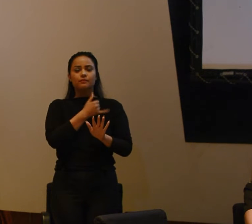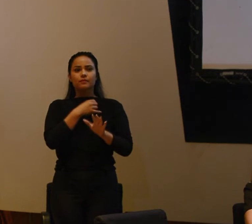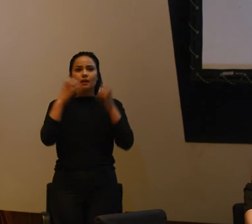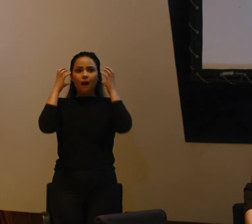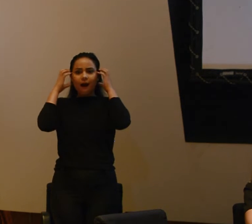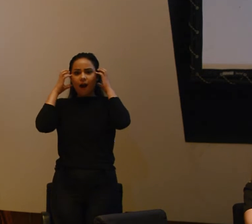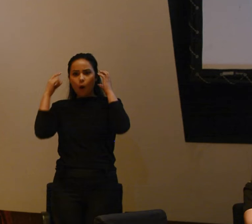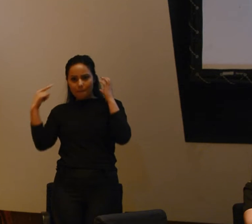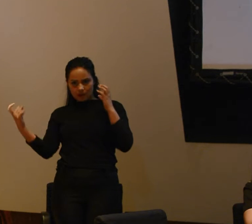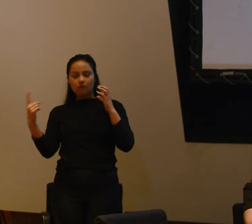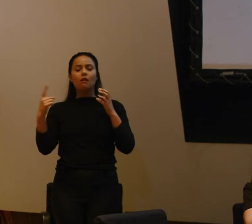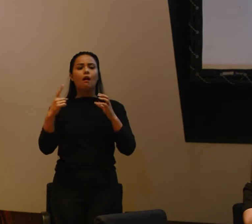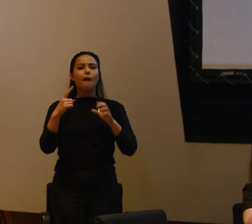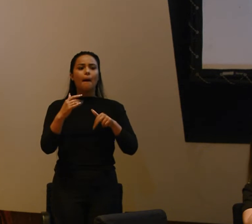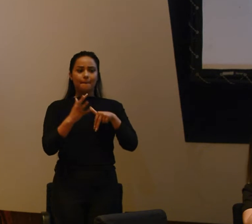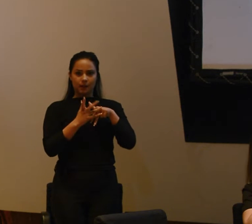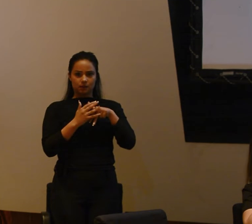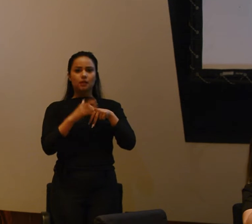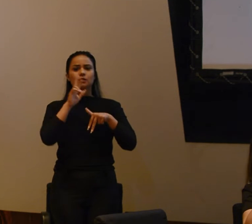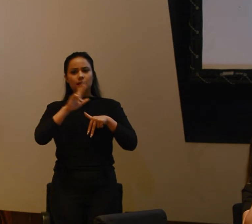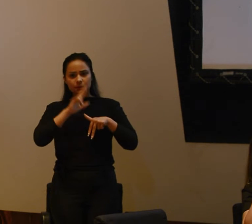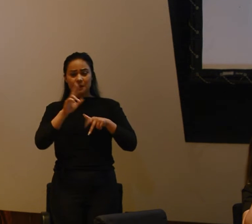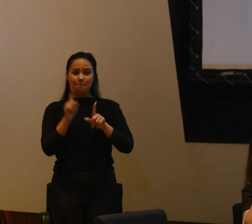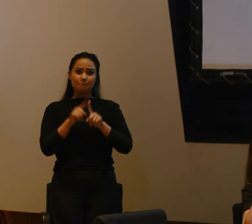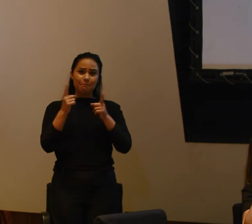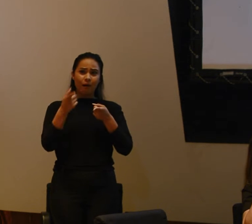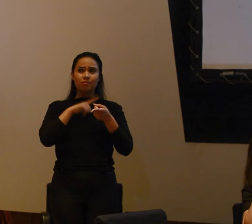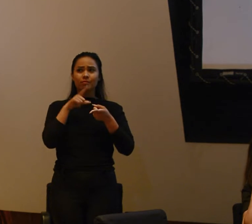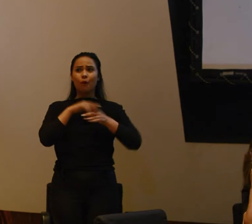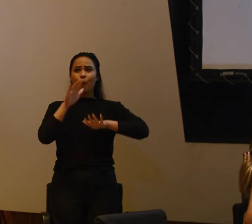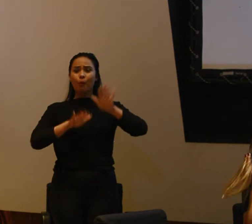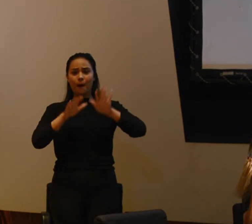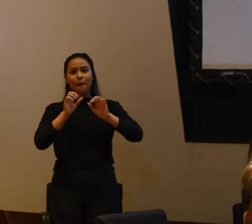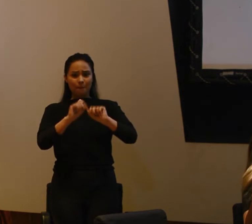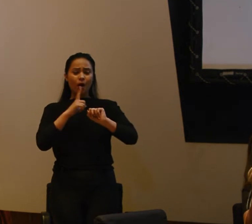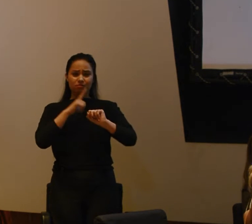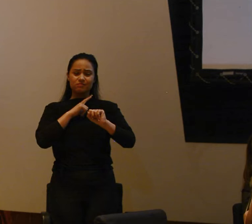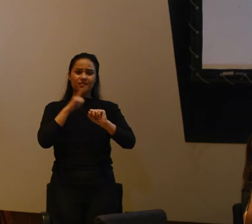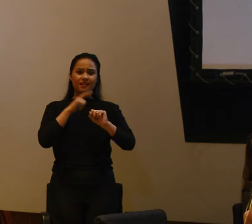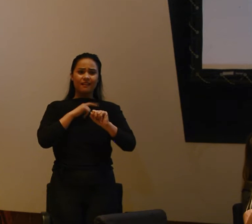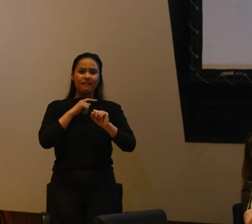logoaudiometria, o paciente ele consegue responder, só que pode ter algumas